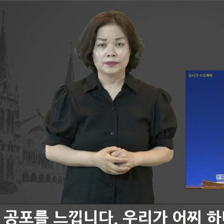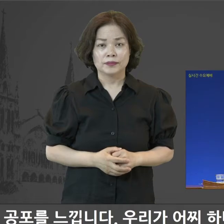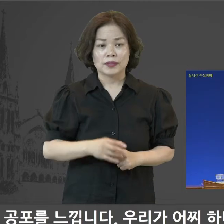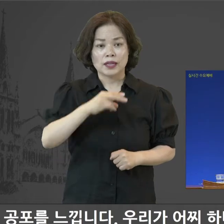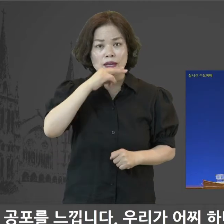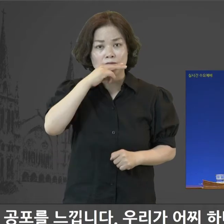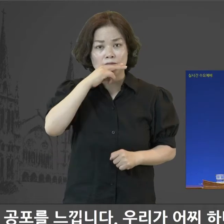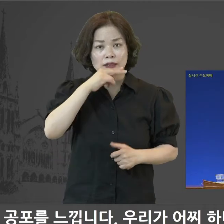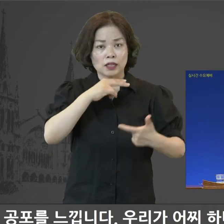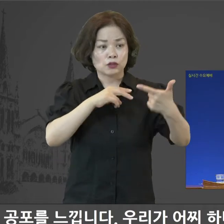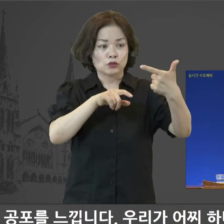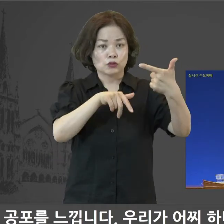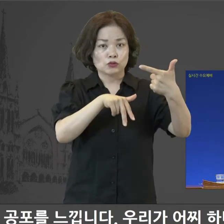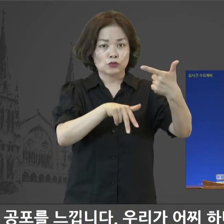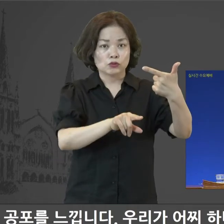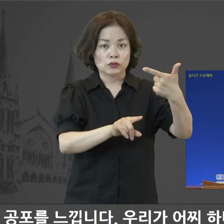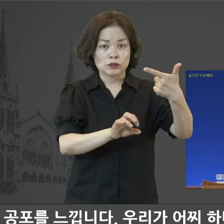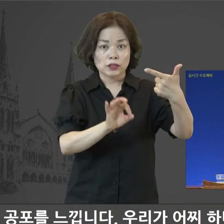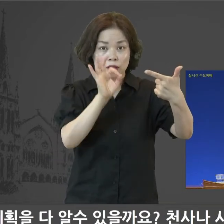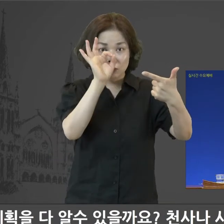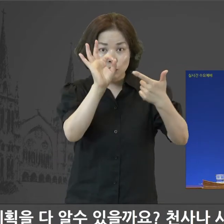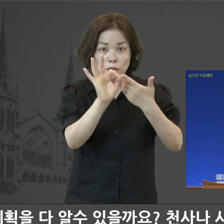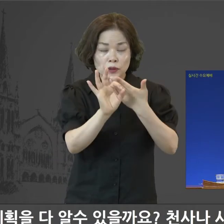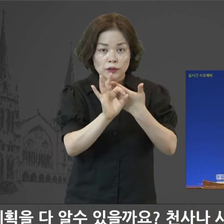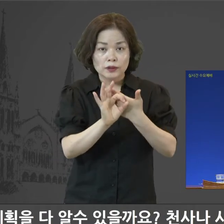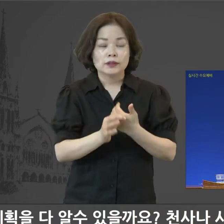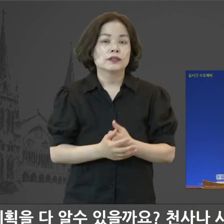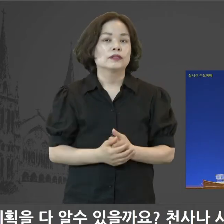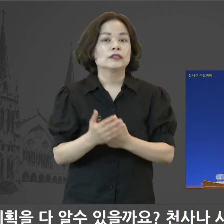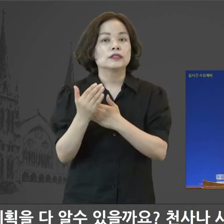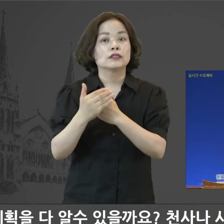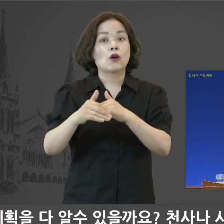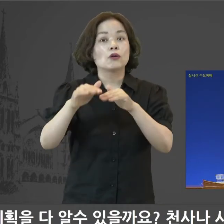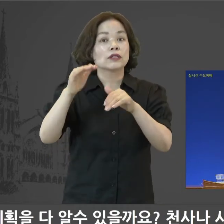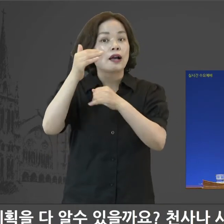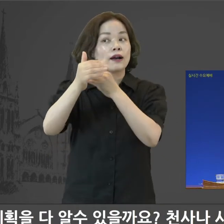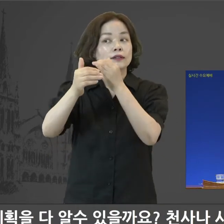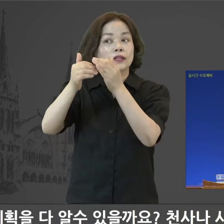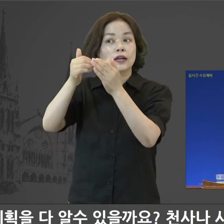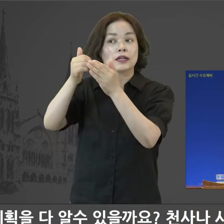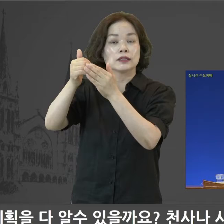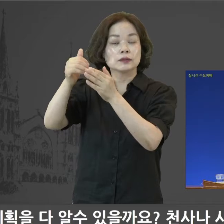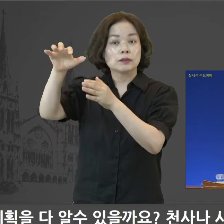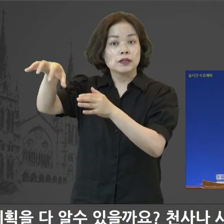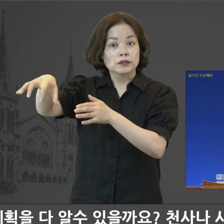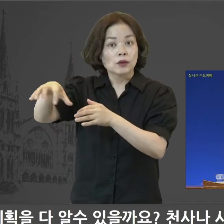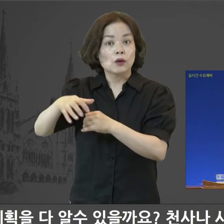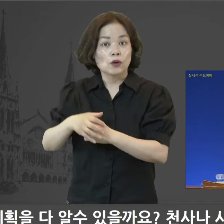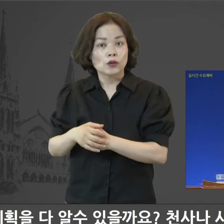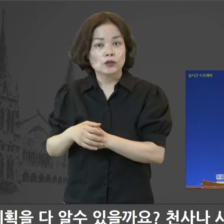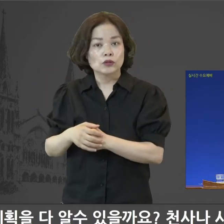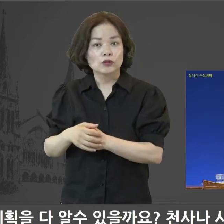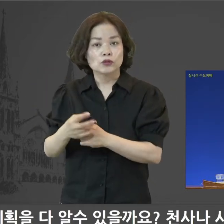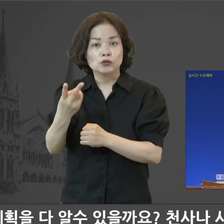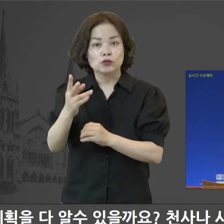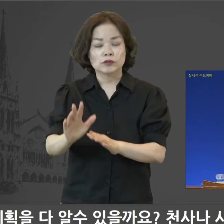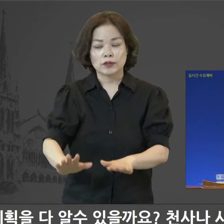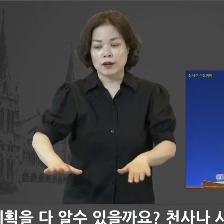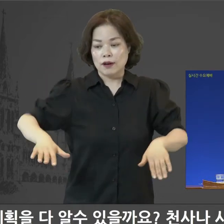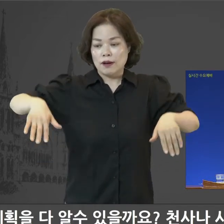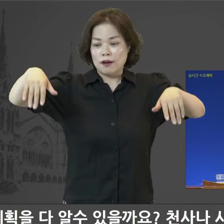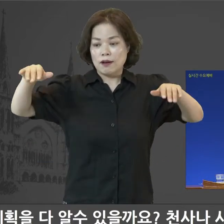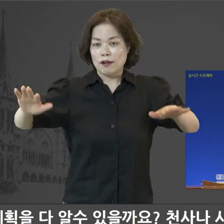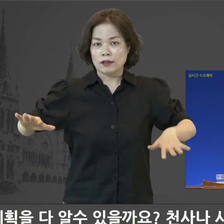이사야 6장의 말씀을 보면은 천사들이 하나님의 존전에서 그 두 날개로